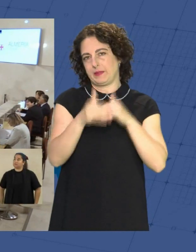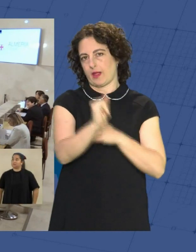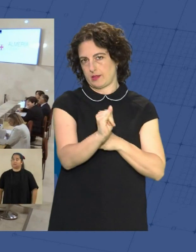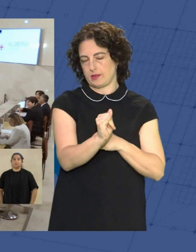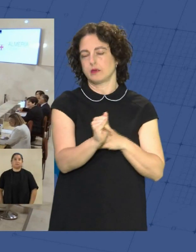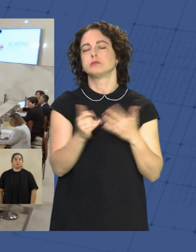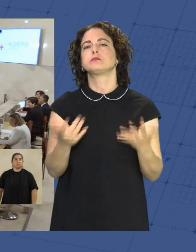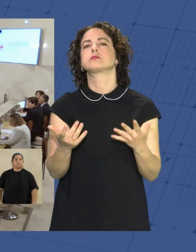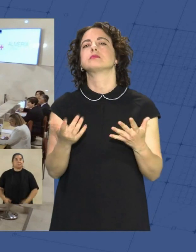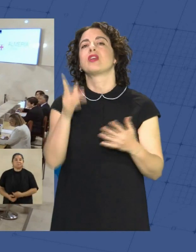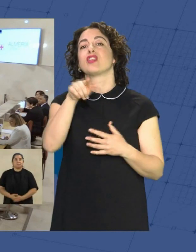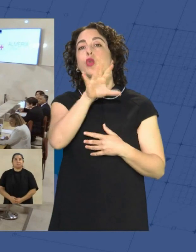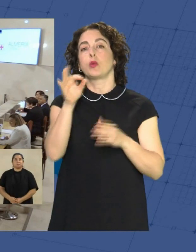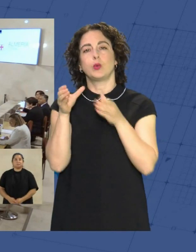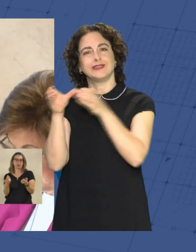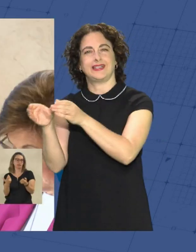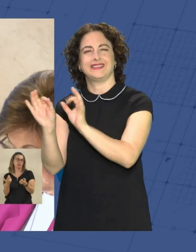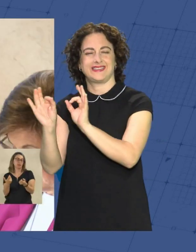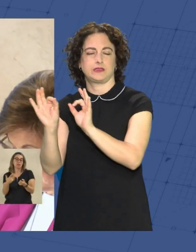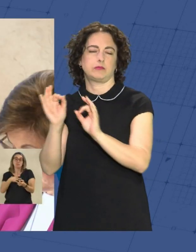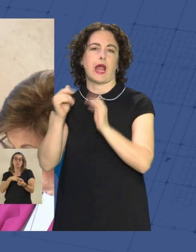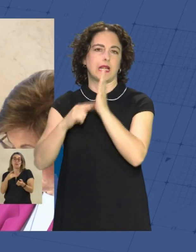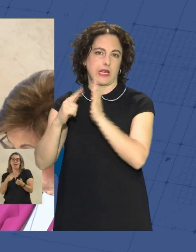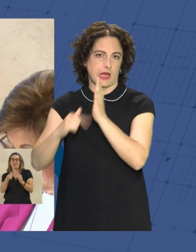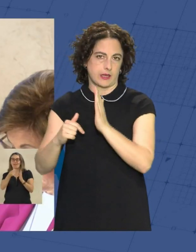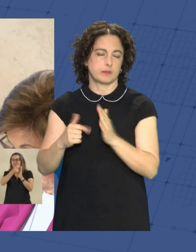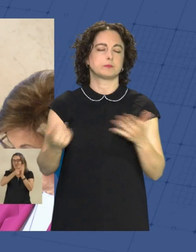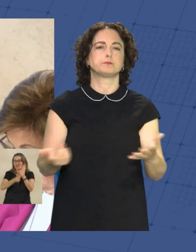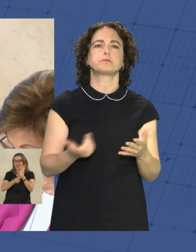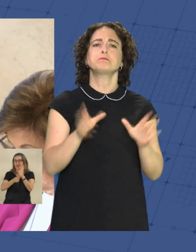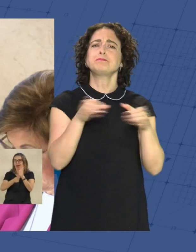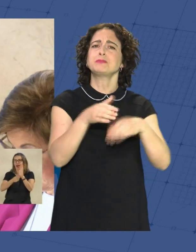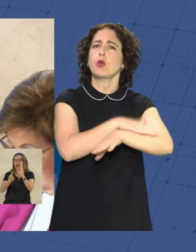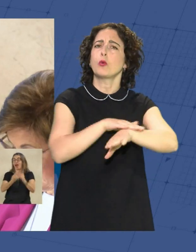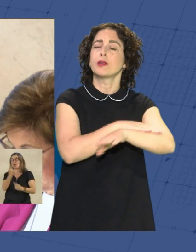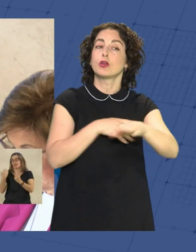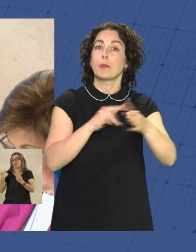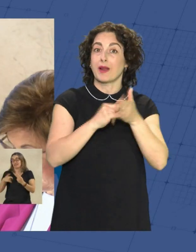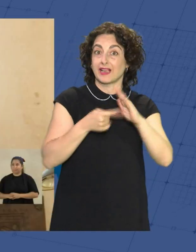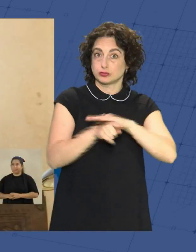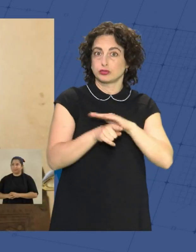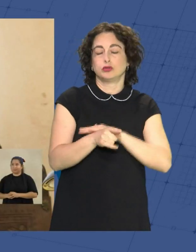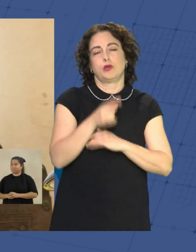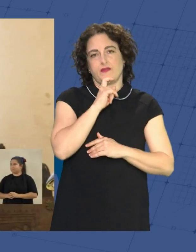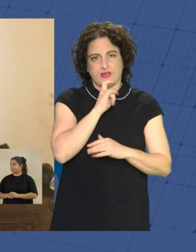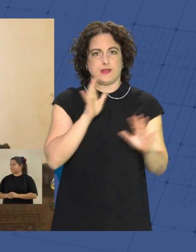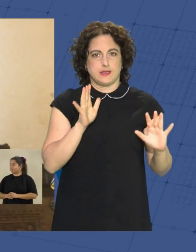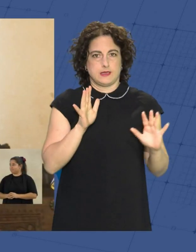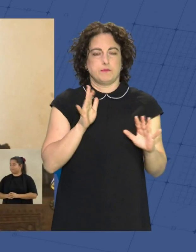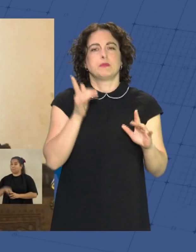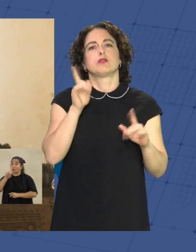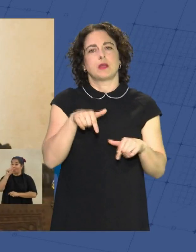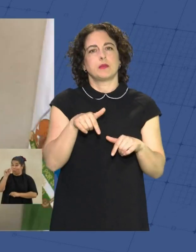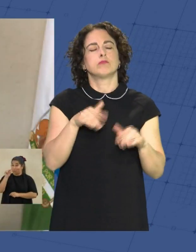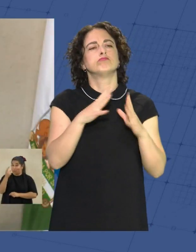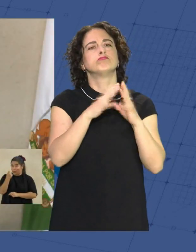ellas, 150 se destinarán a alquiler. Para el equipo de gobierno, la gestión de este nuevo plan es compleja, pero cuenta con el